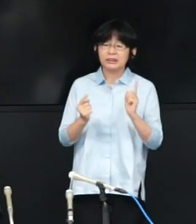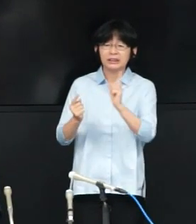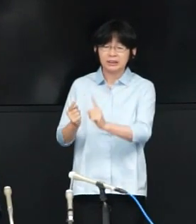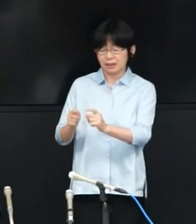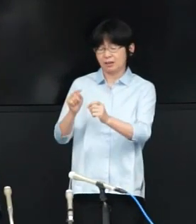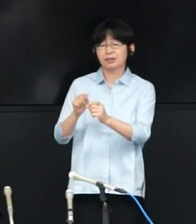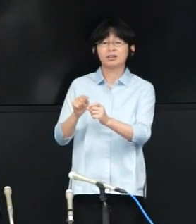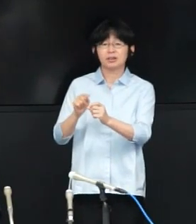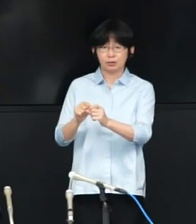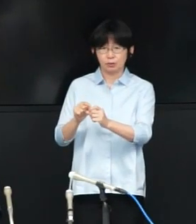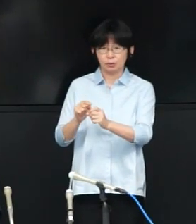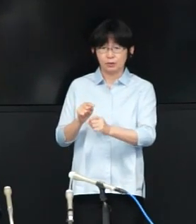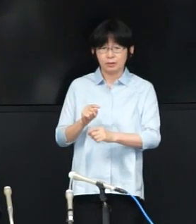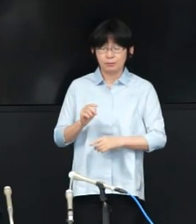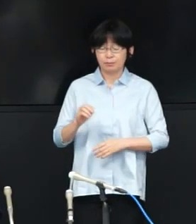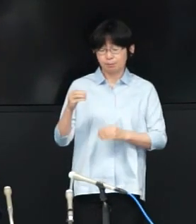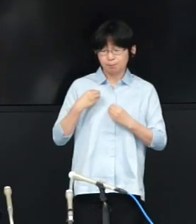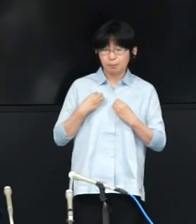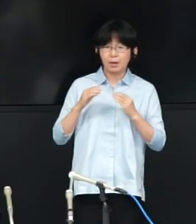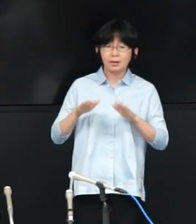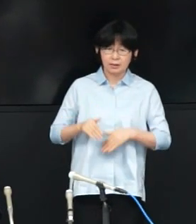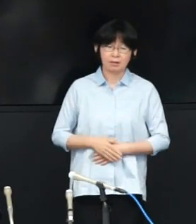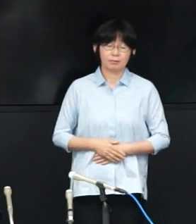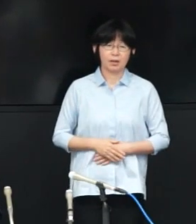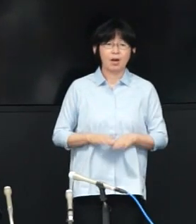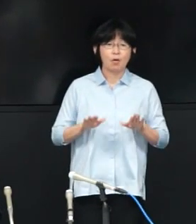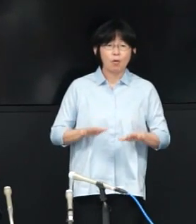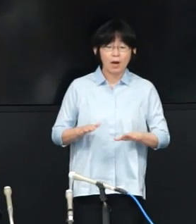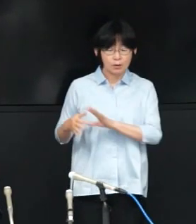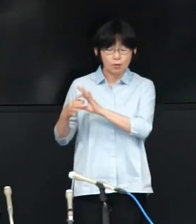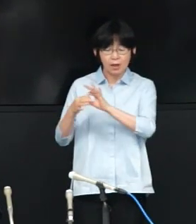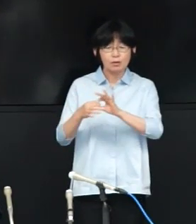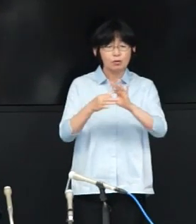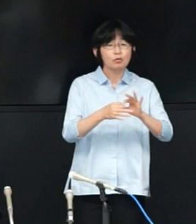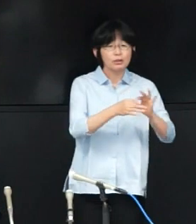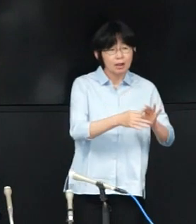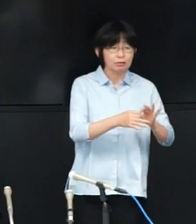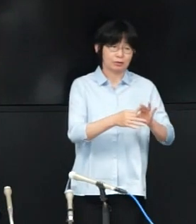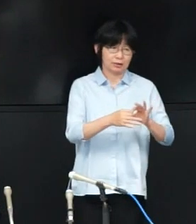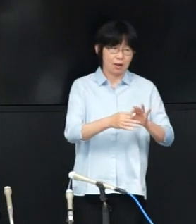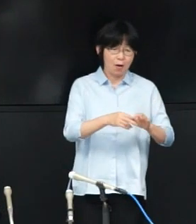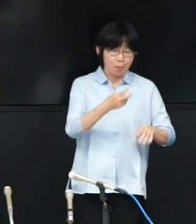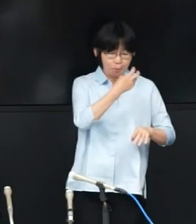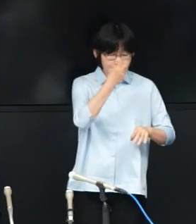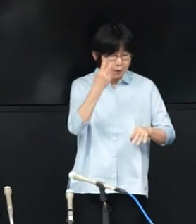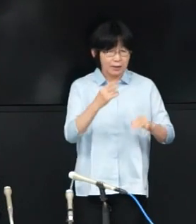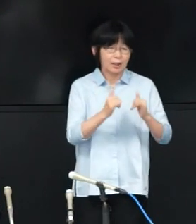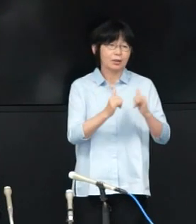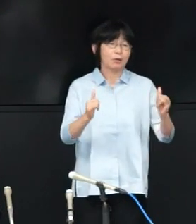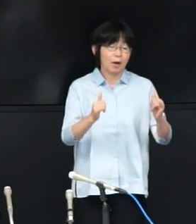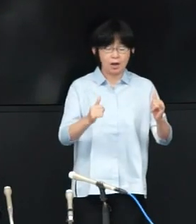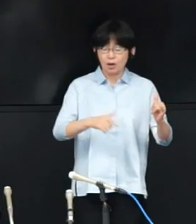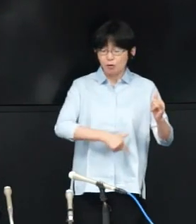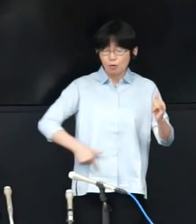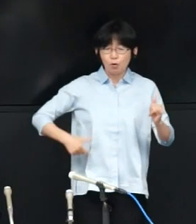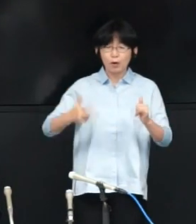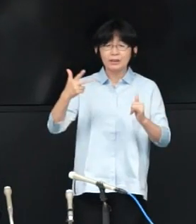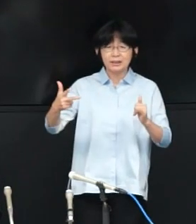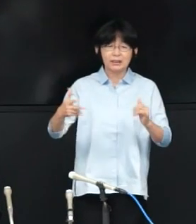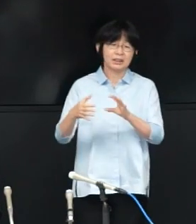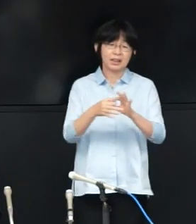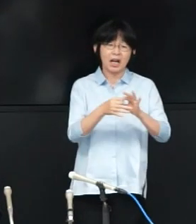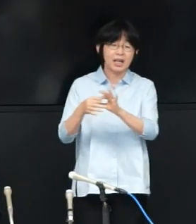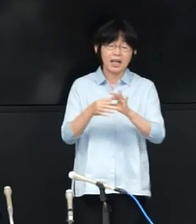ます。今回の連続する感染事例はいずれも福岡市に関係しております。そ